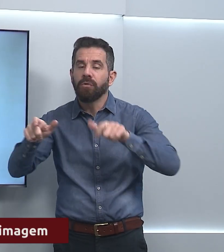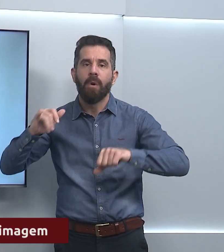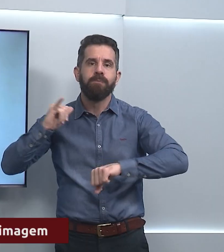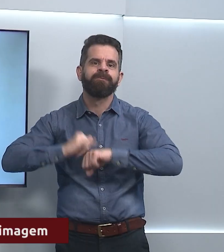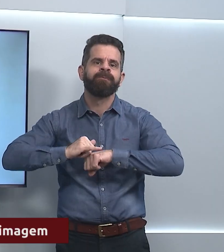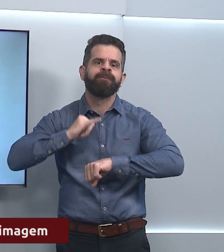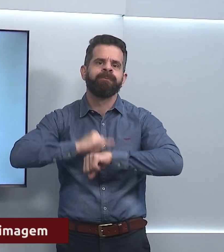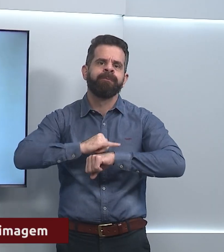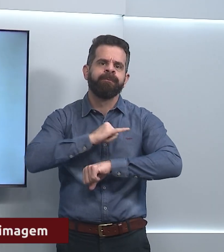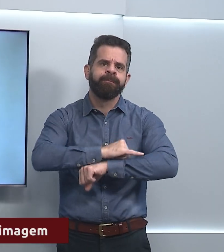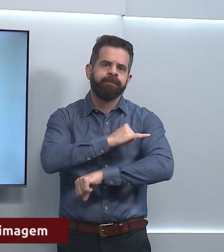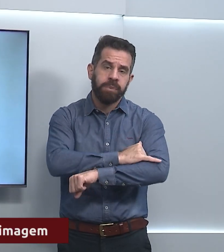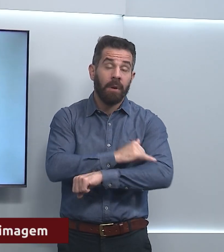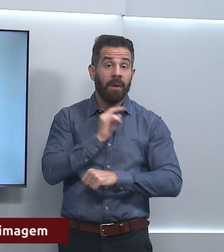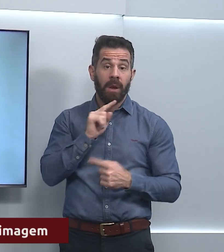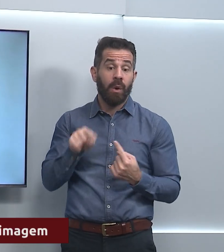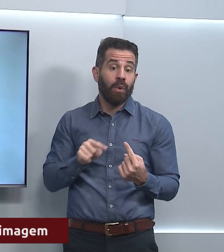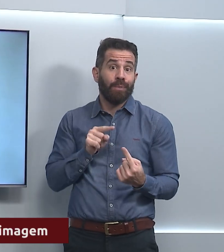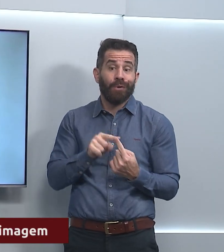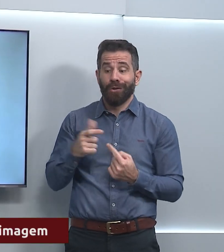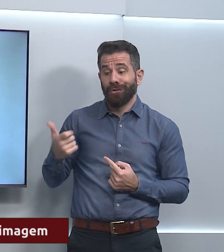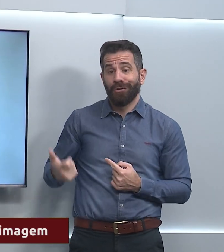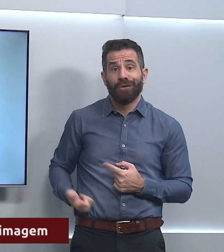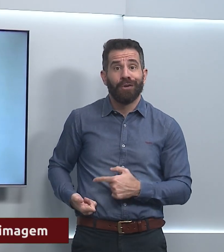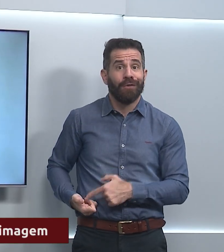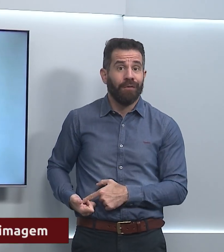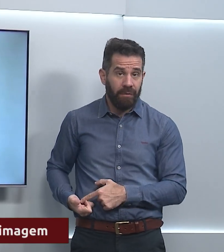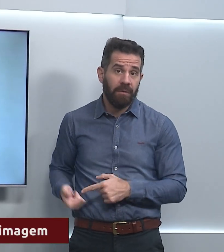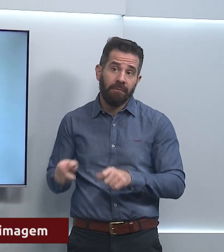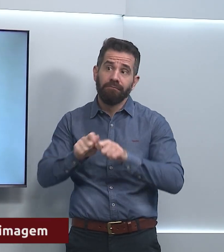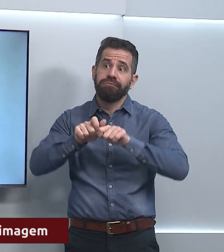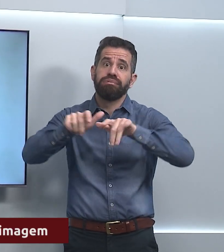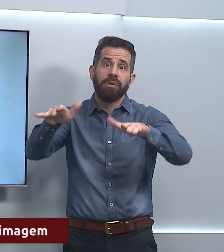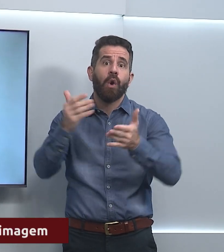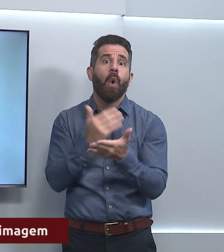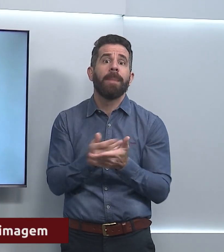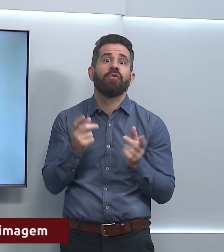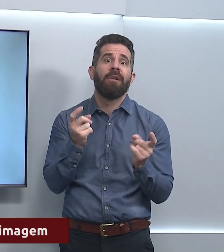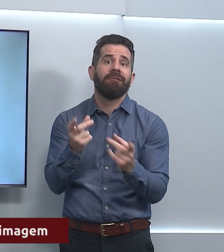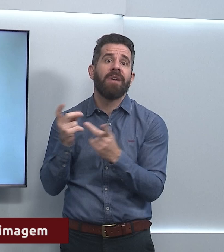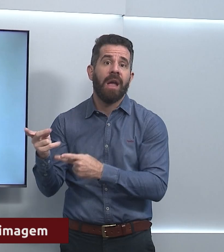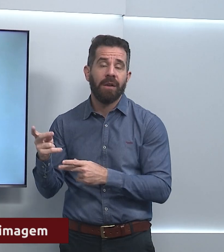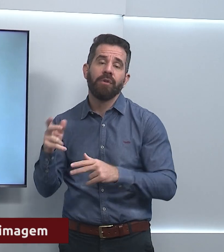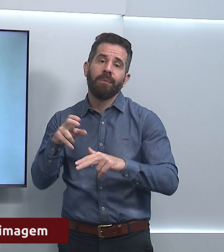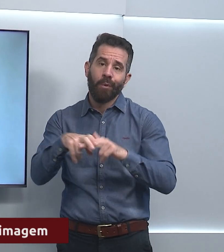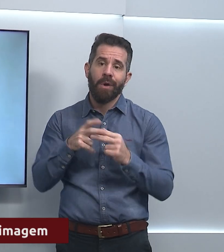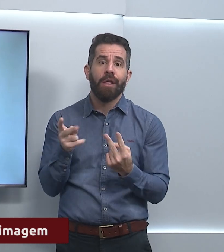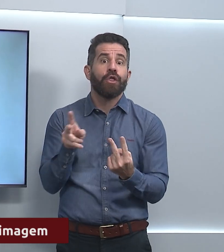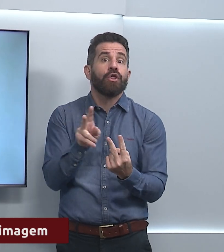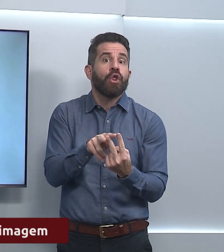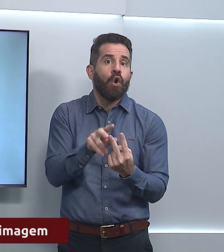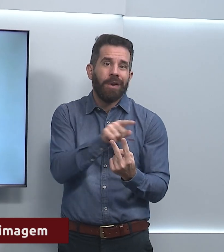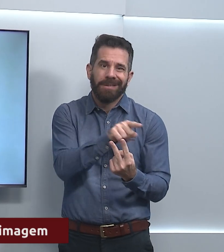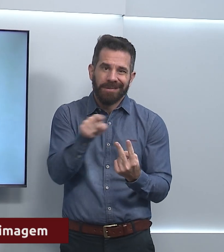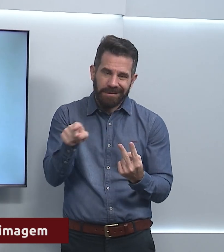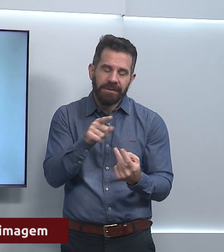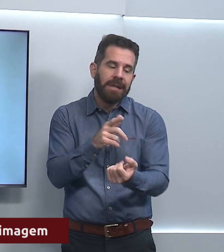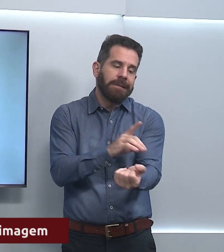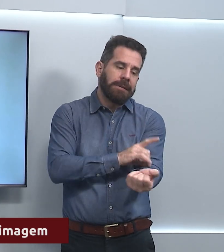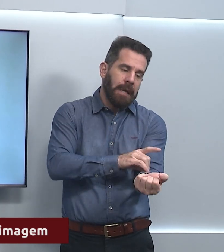esse é o motivo, desse medicamento estar no mercado e ter tanto estudo. O problema